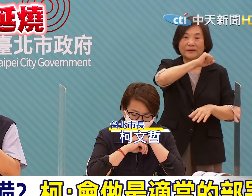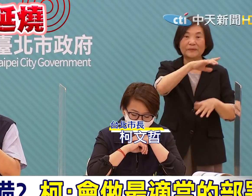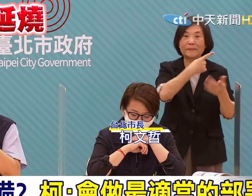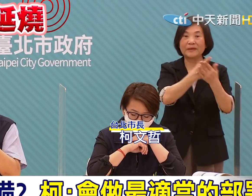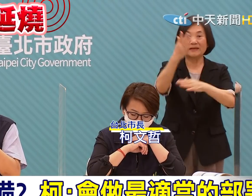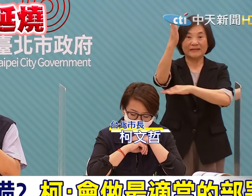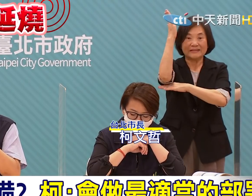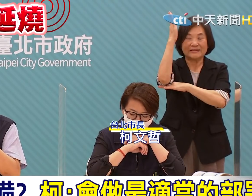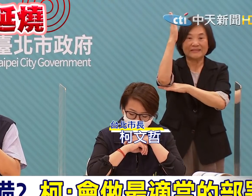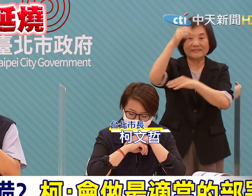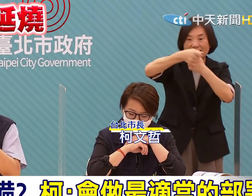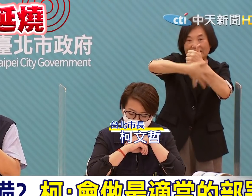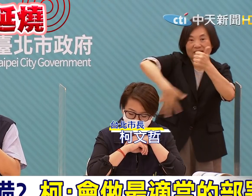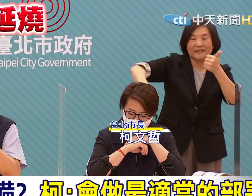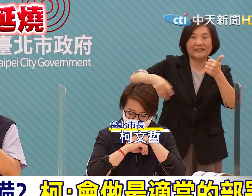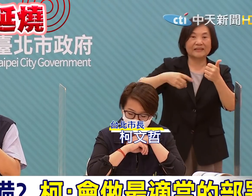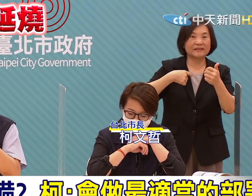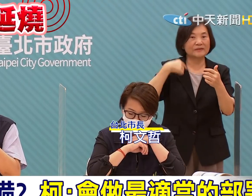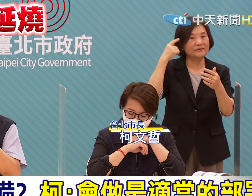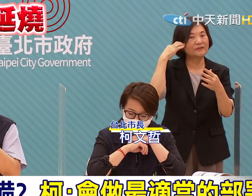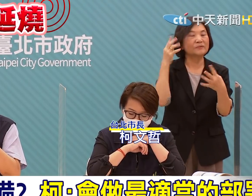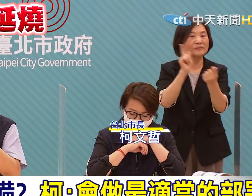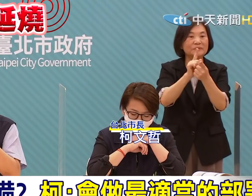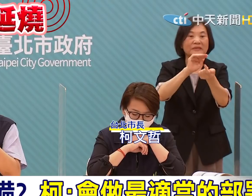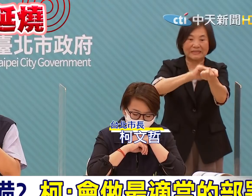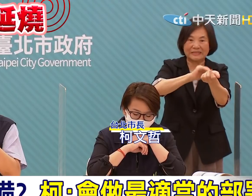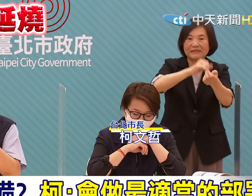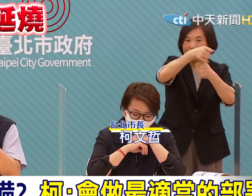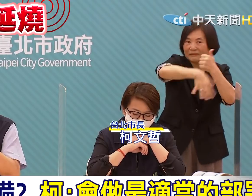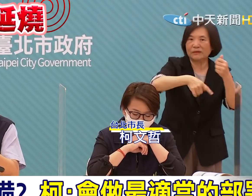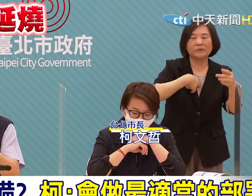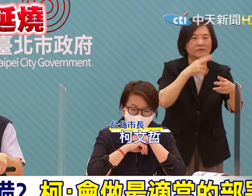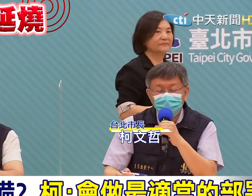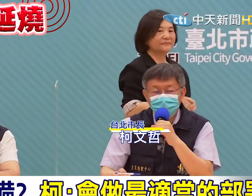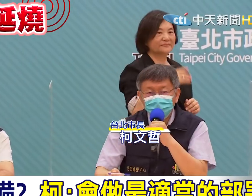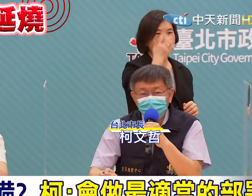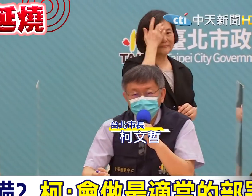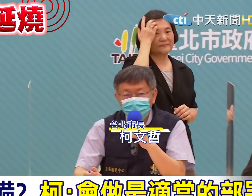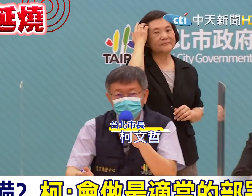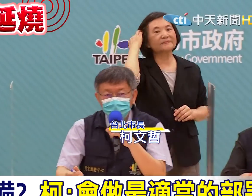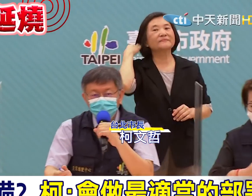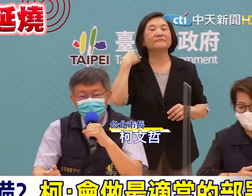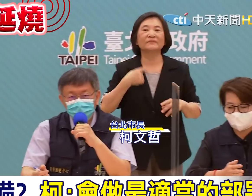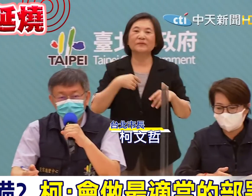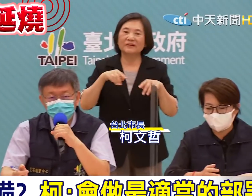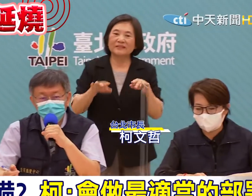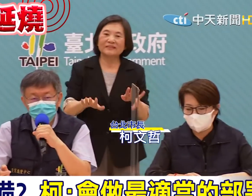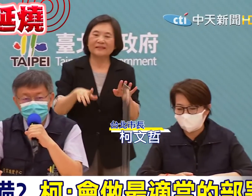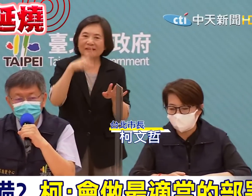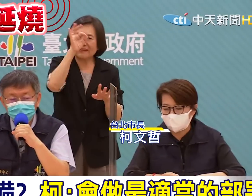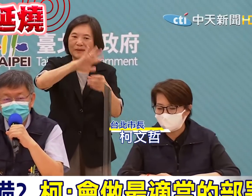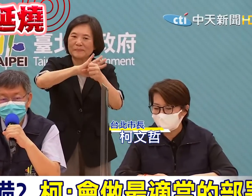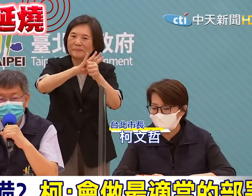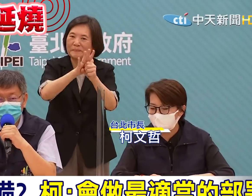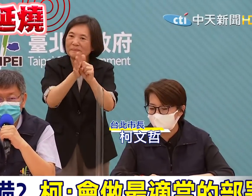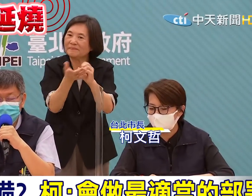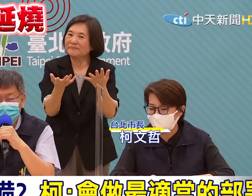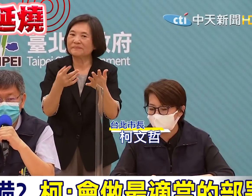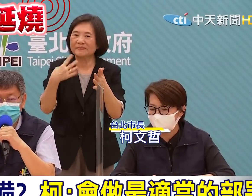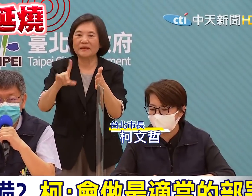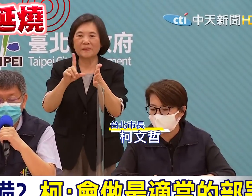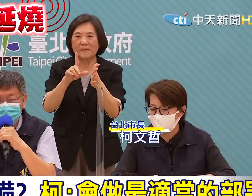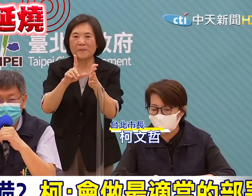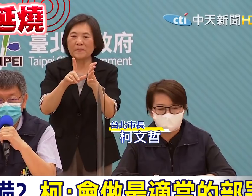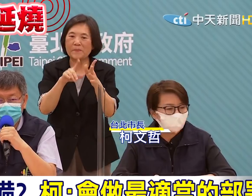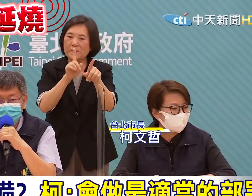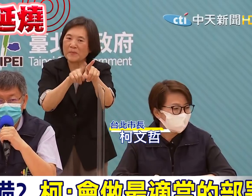部门里面，我还是对医疗体系最有信心。还是按照疫情的发展做适当的调